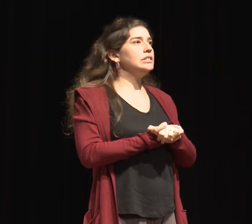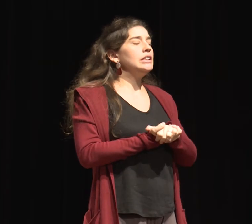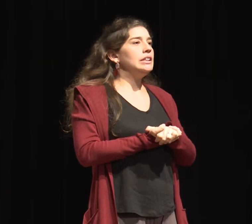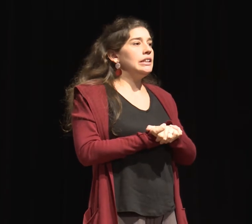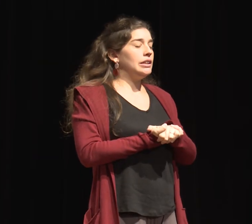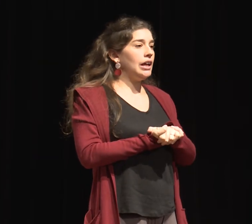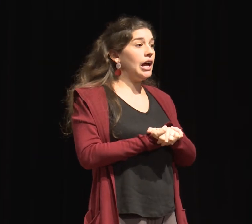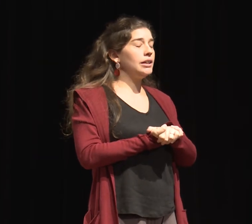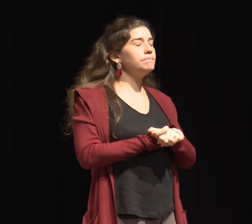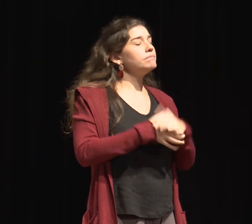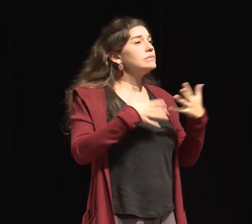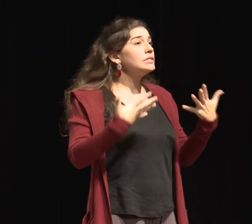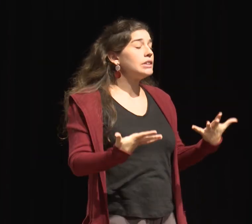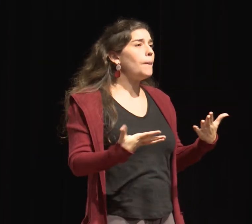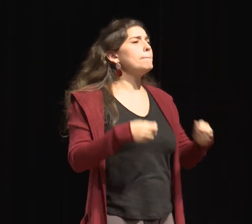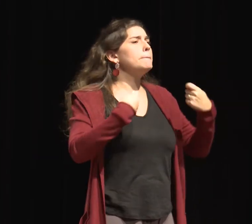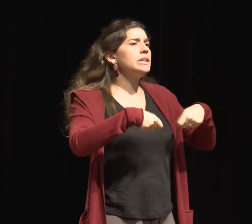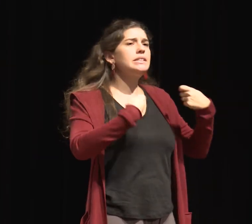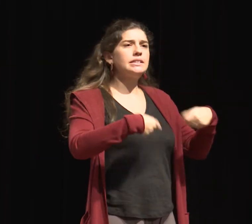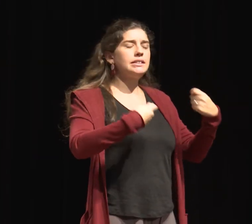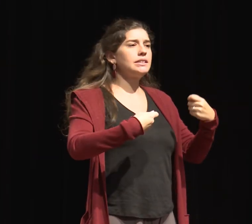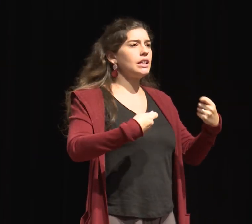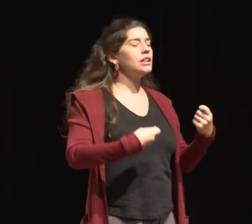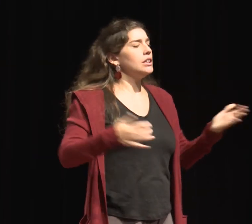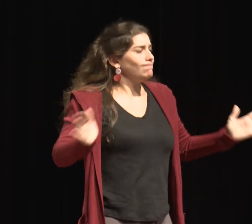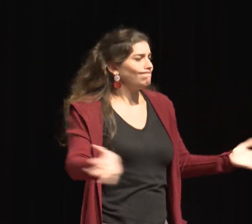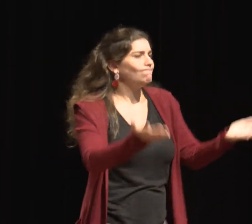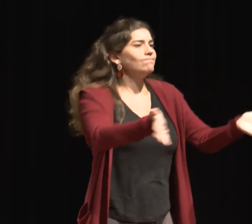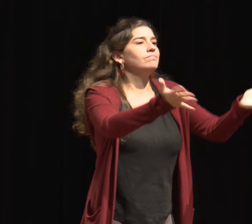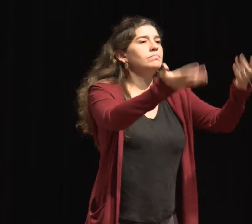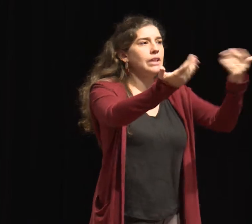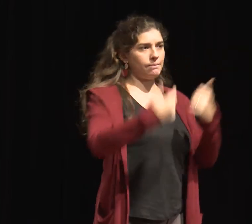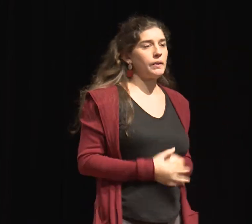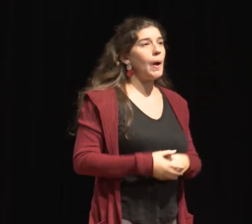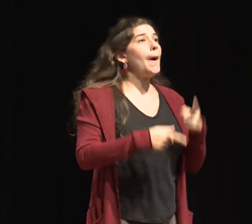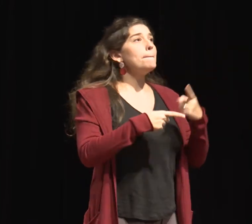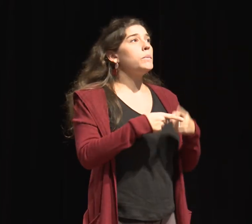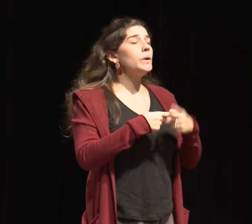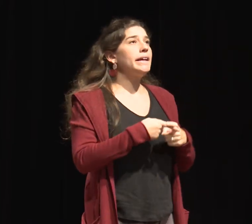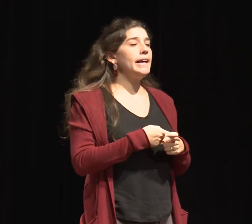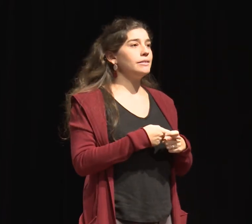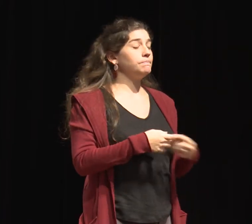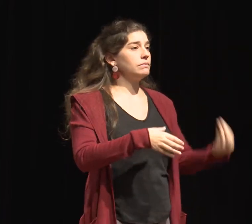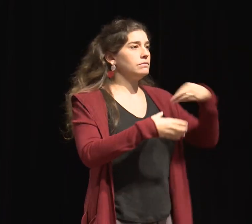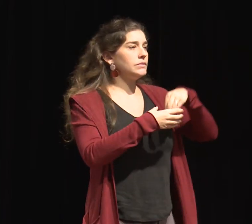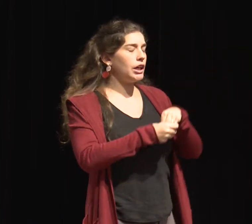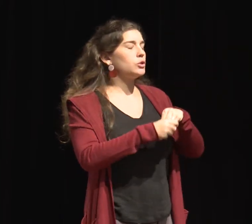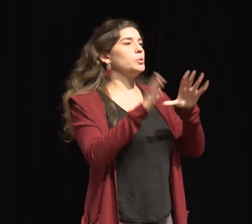sinais dentro da academia, né, dentro do meio acadêmico, e precisa ser estimulado isso,